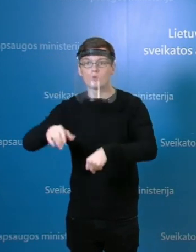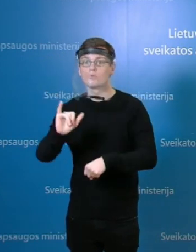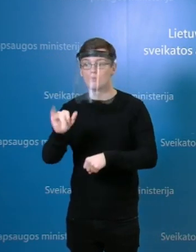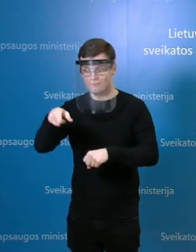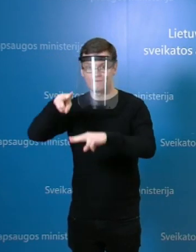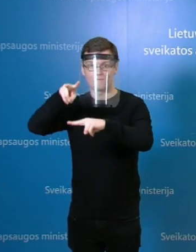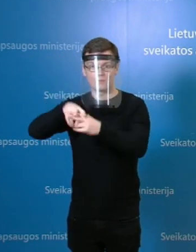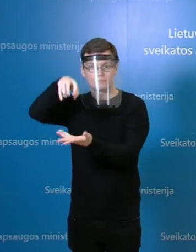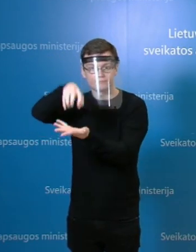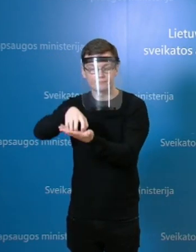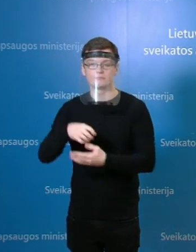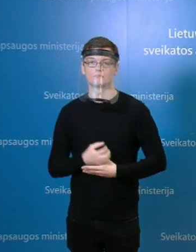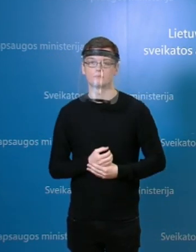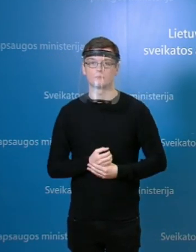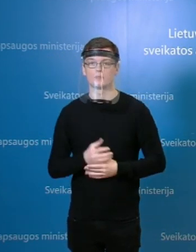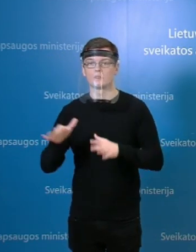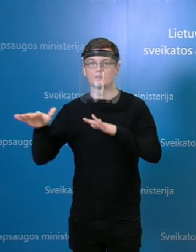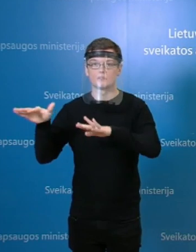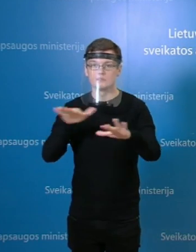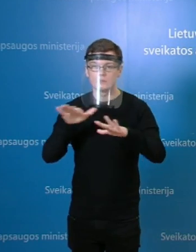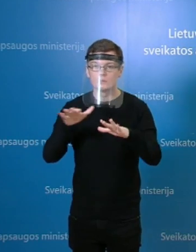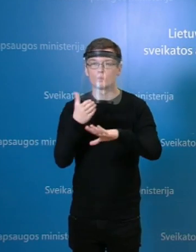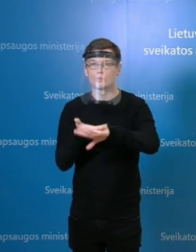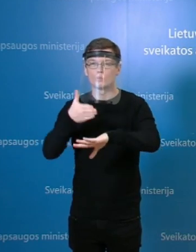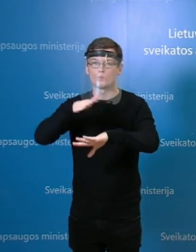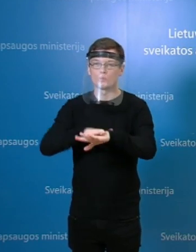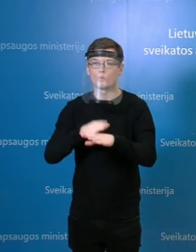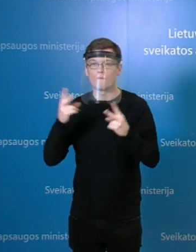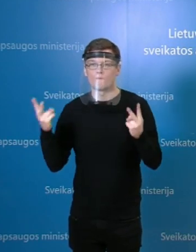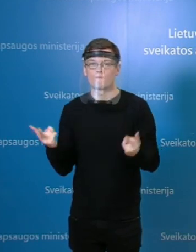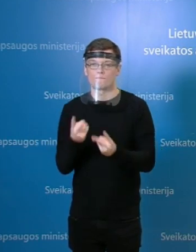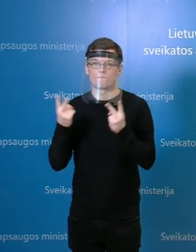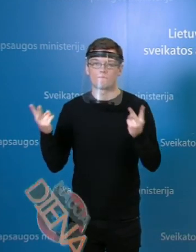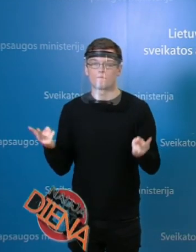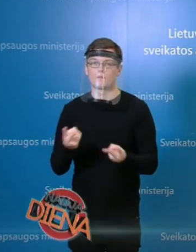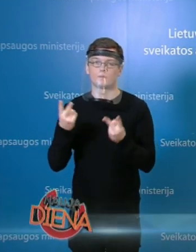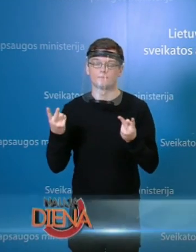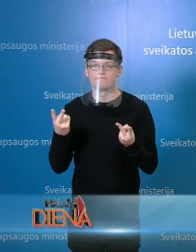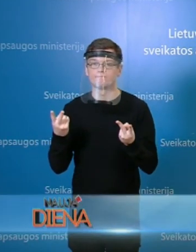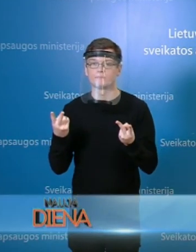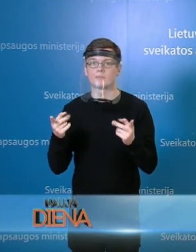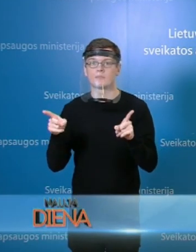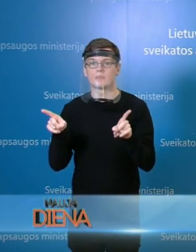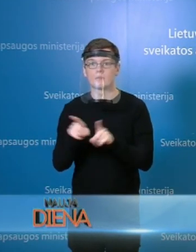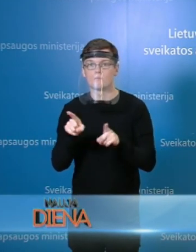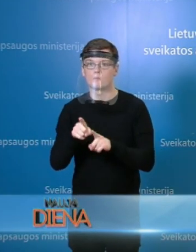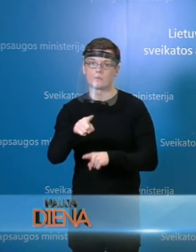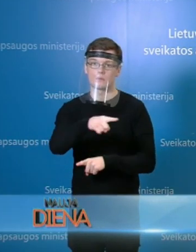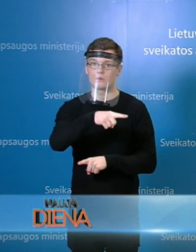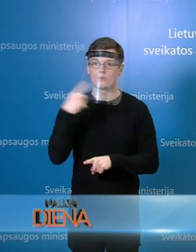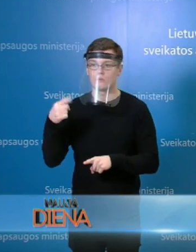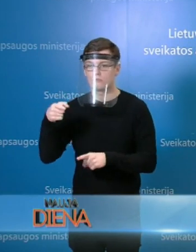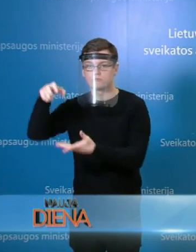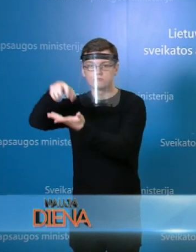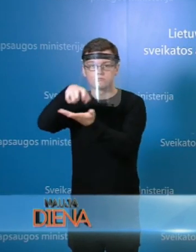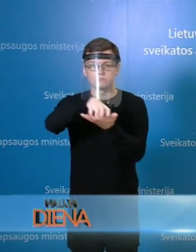kadangi situacija išlieka pakankamai sudėtinga, ir vis tik tai nemažai